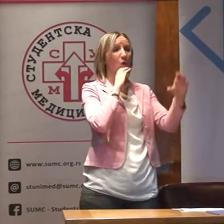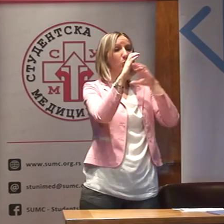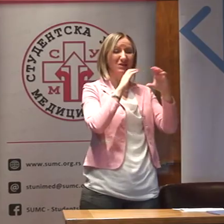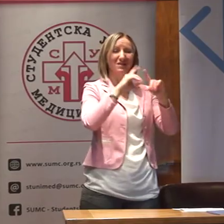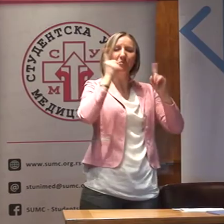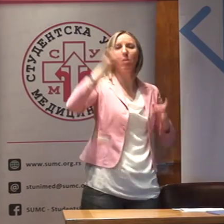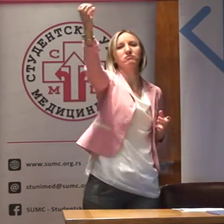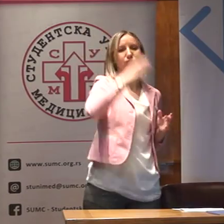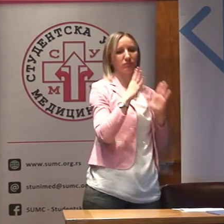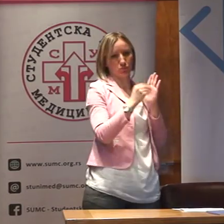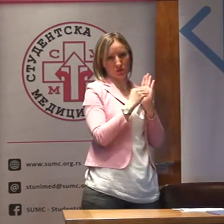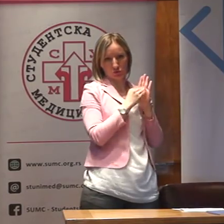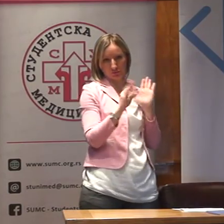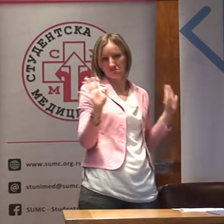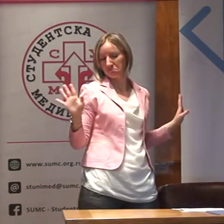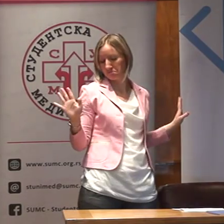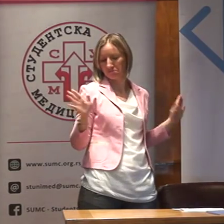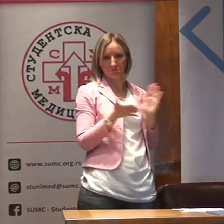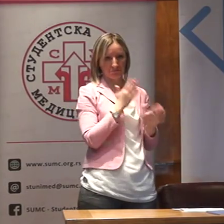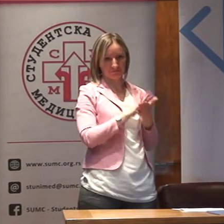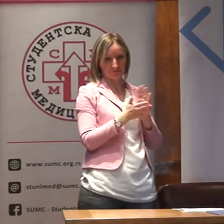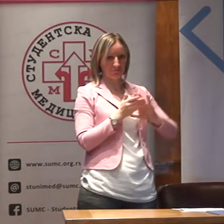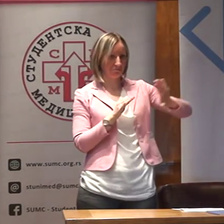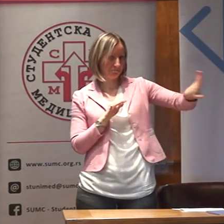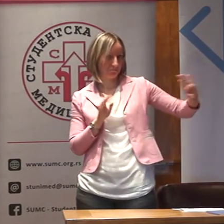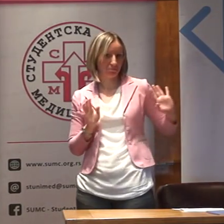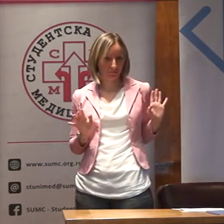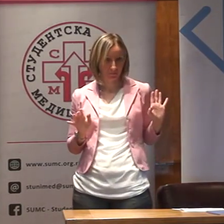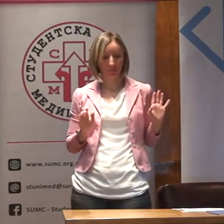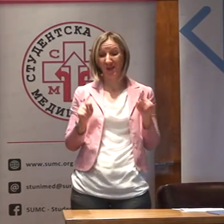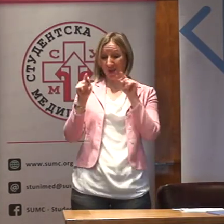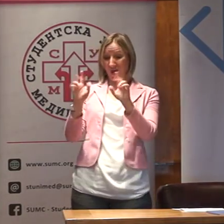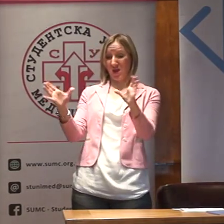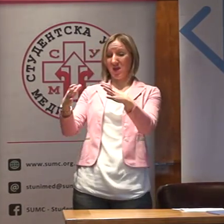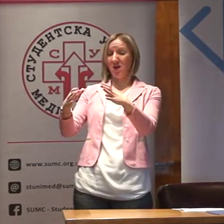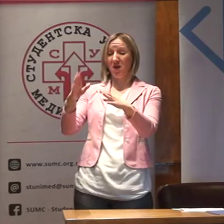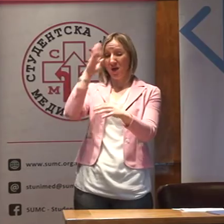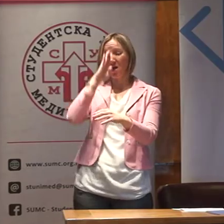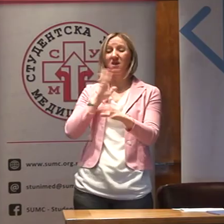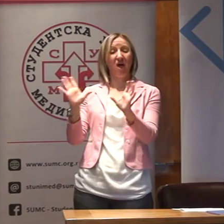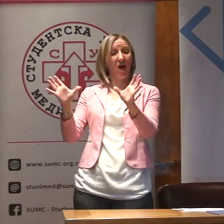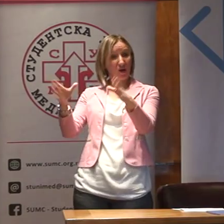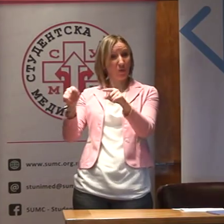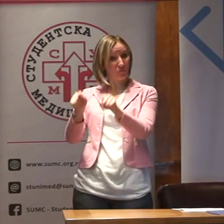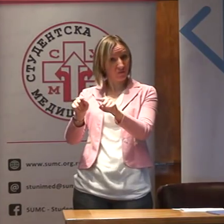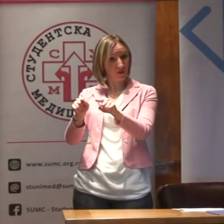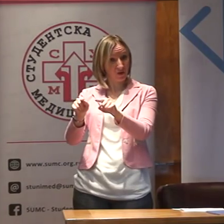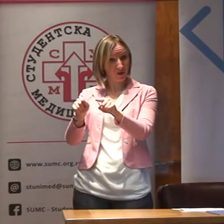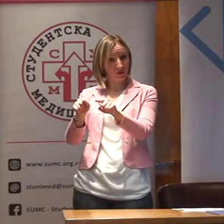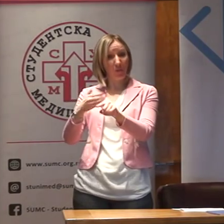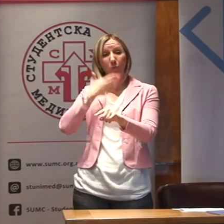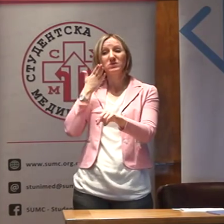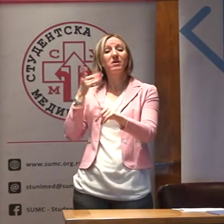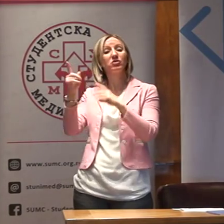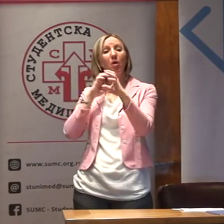gluvih, za komunikaciju, za uspešnu komunikaciju morate angažovati profesionalnog tumača za znakovni jezik i to je to. Kada govorimo o